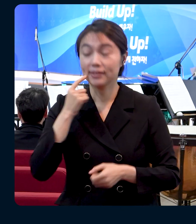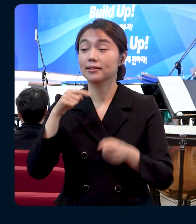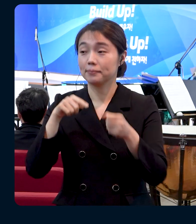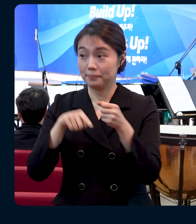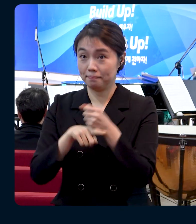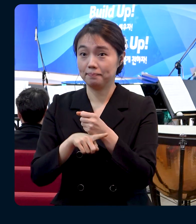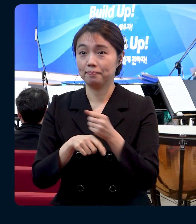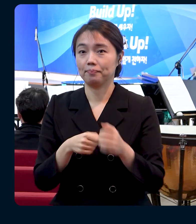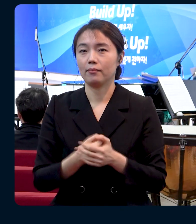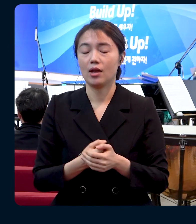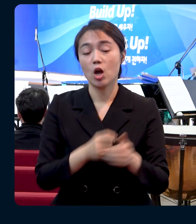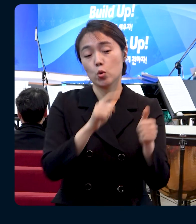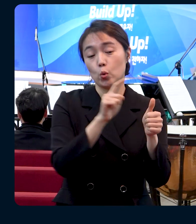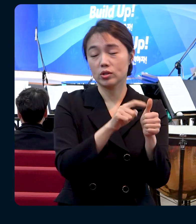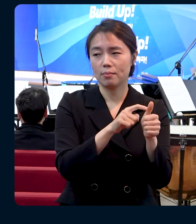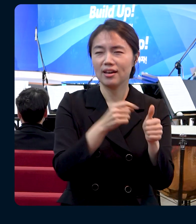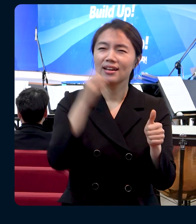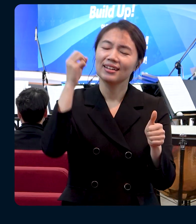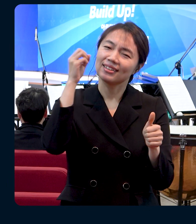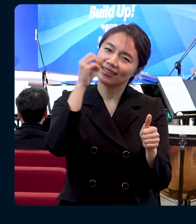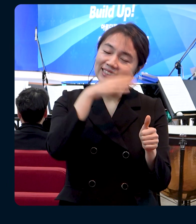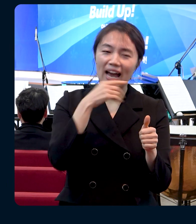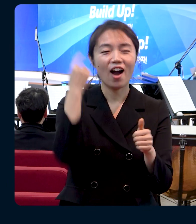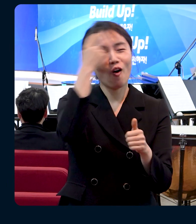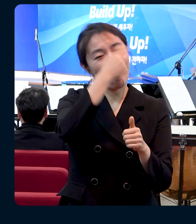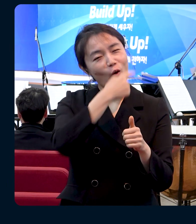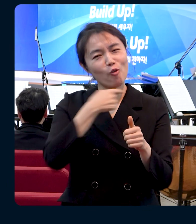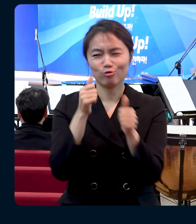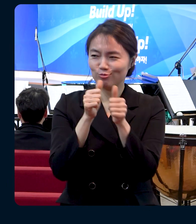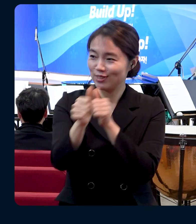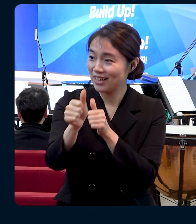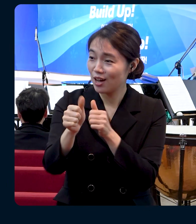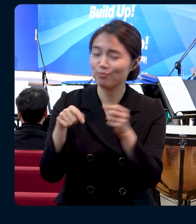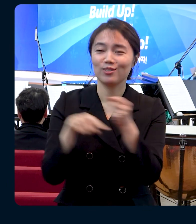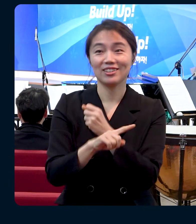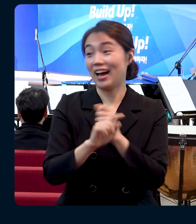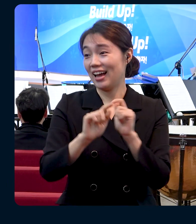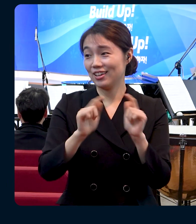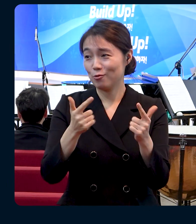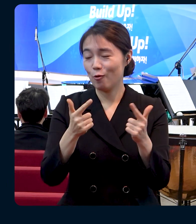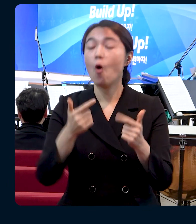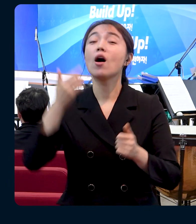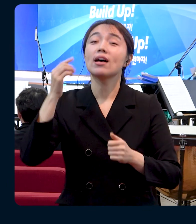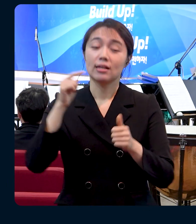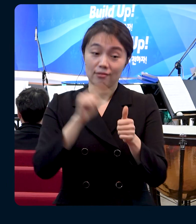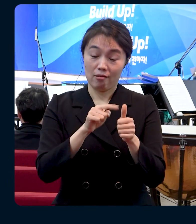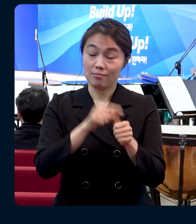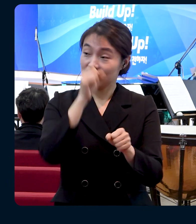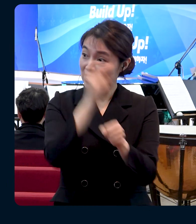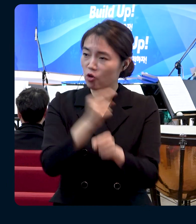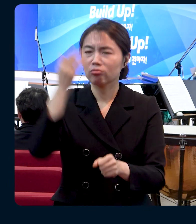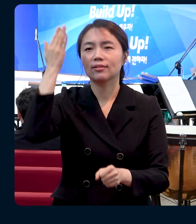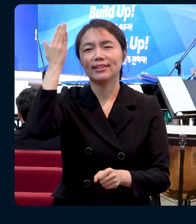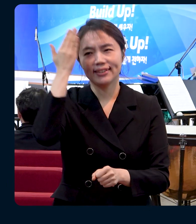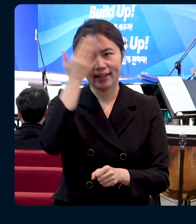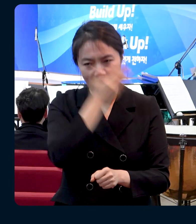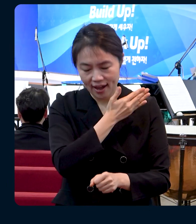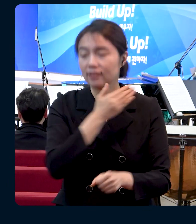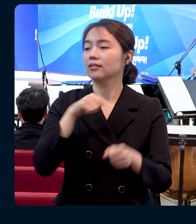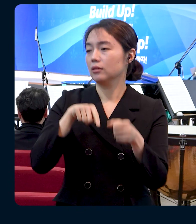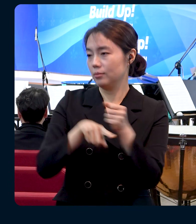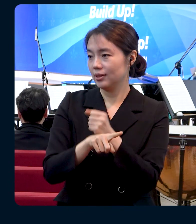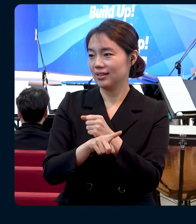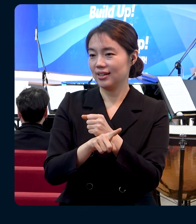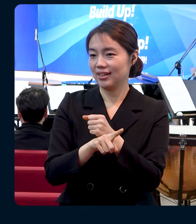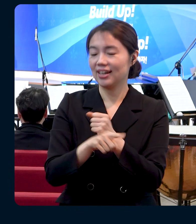아름다움. 그러니까 요셉은 그냥 잘생긴 것, 그게 아니라 맑다는 겁니다. 사람이